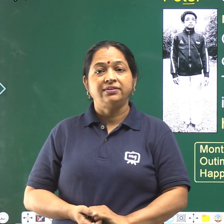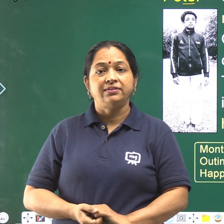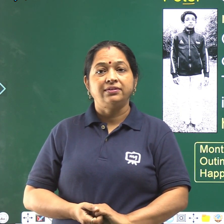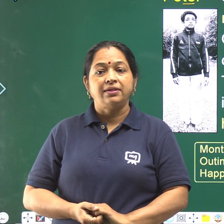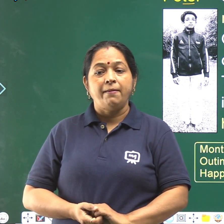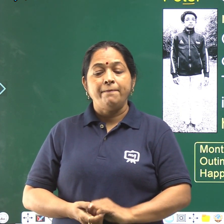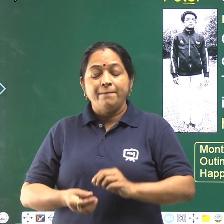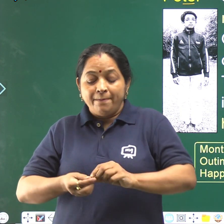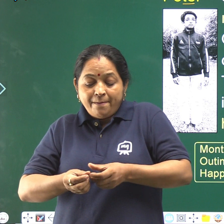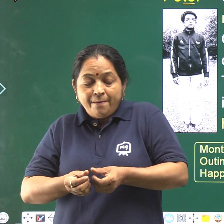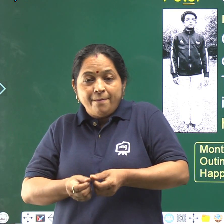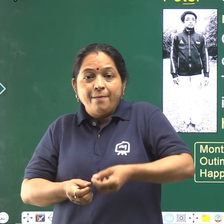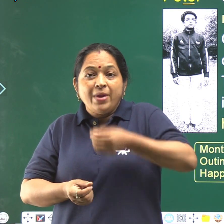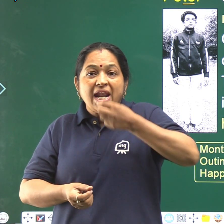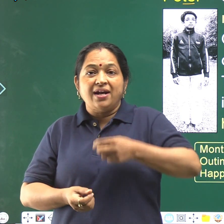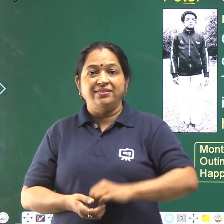peanuts